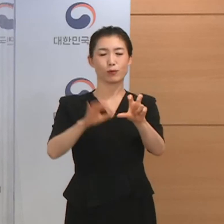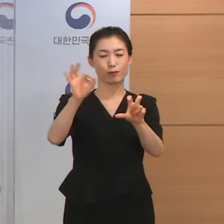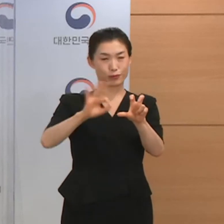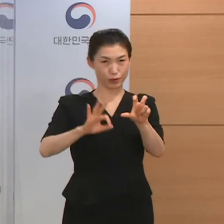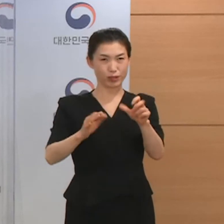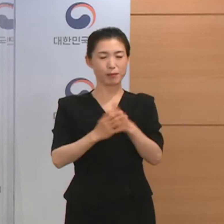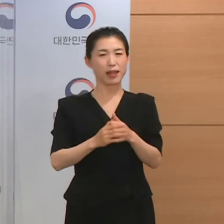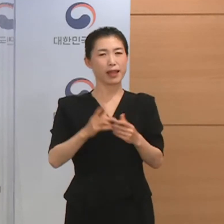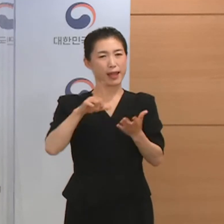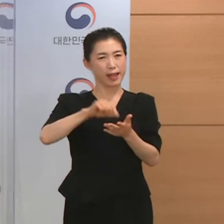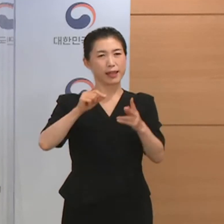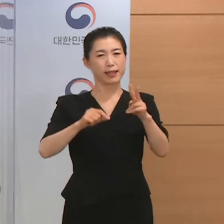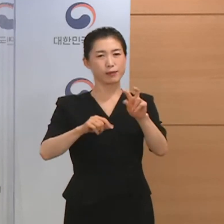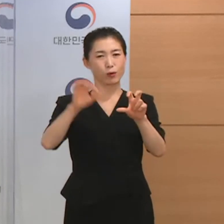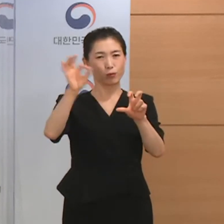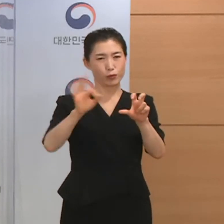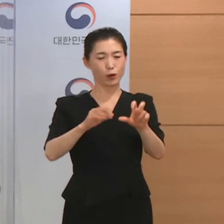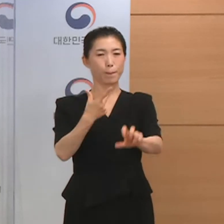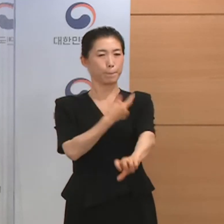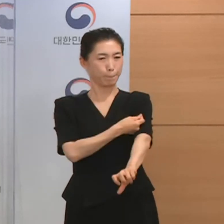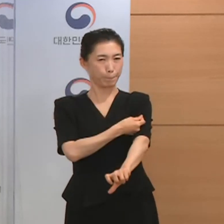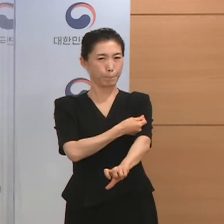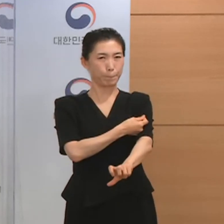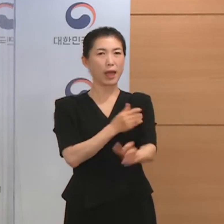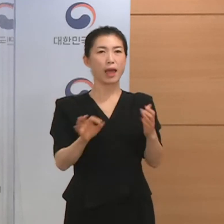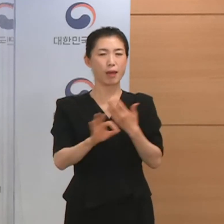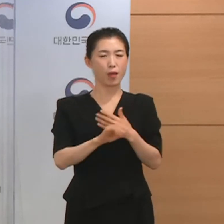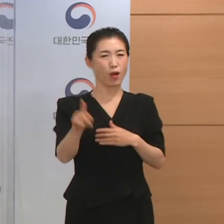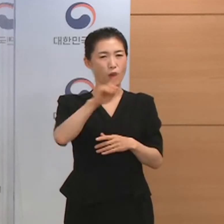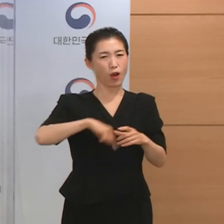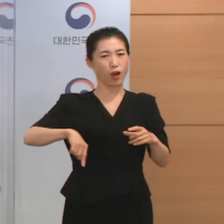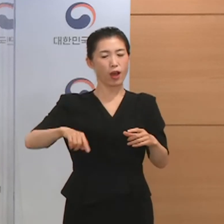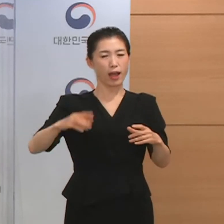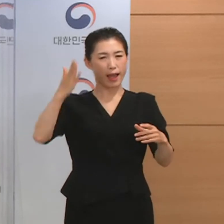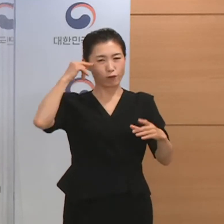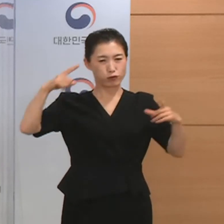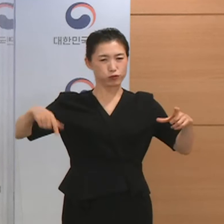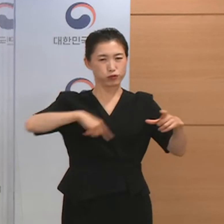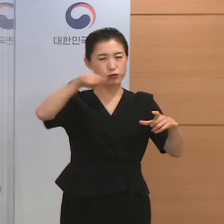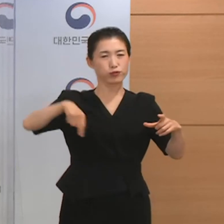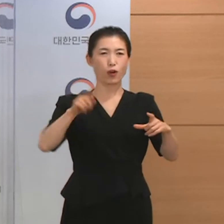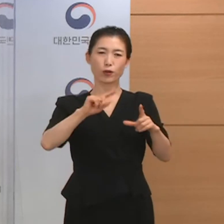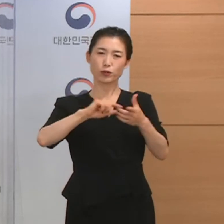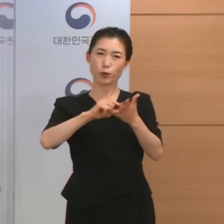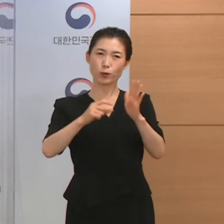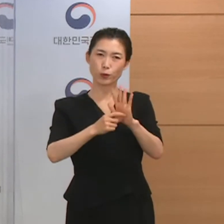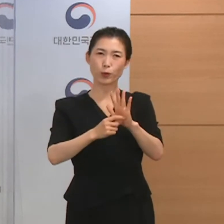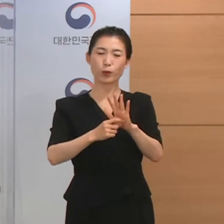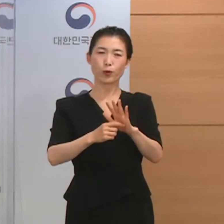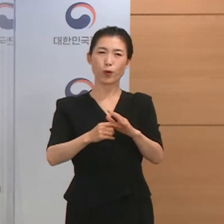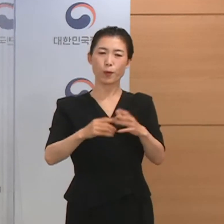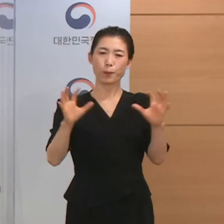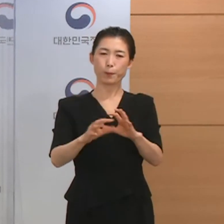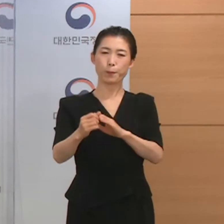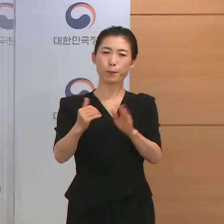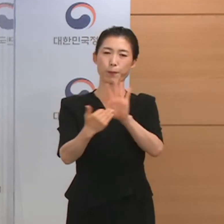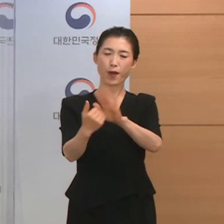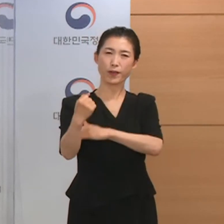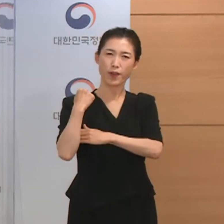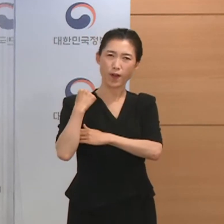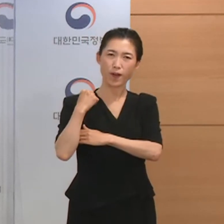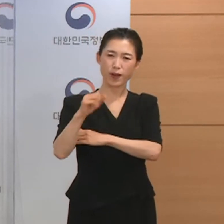1차적으로 완료되면 어느 정도 면역력들이 확보되는 것들이 현실에서 작동되기 시작하는 시점으로 간주하고